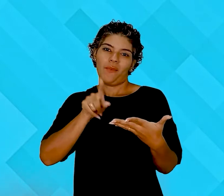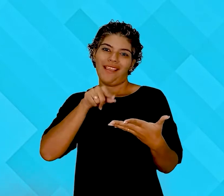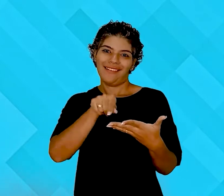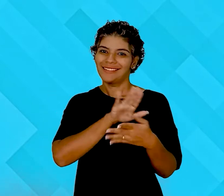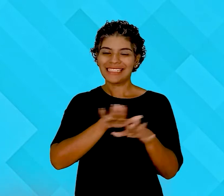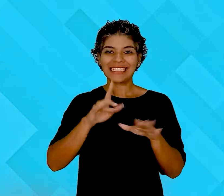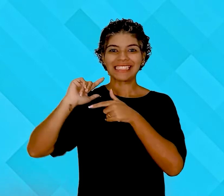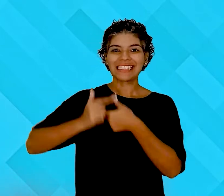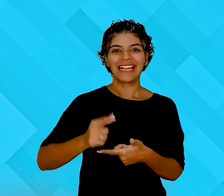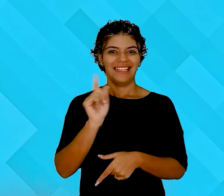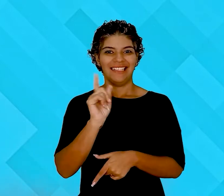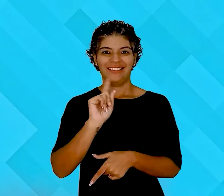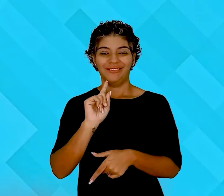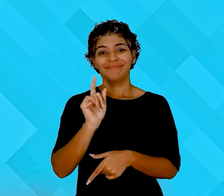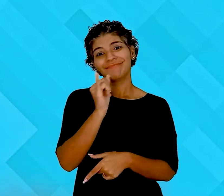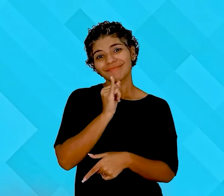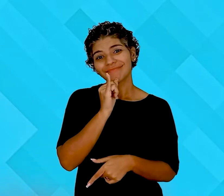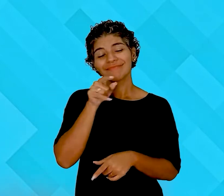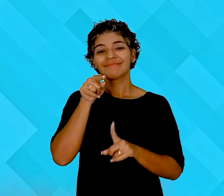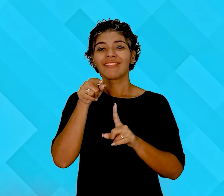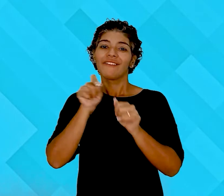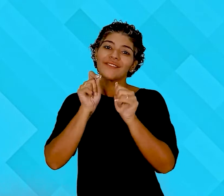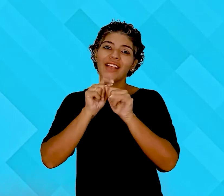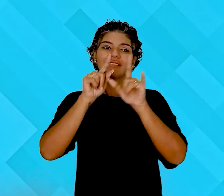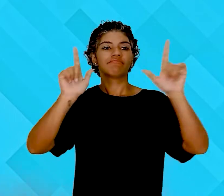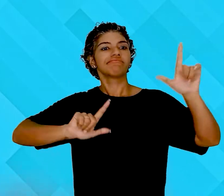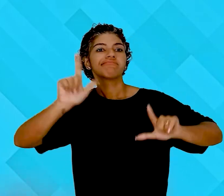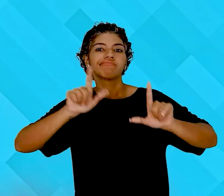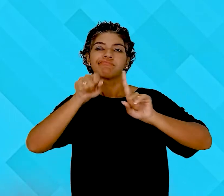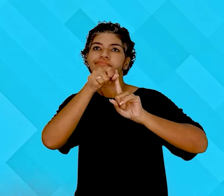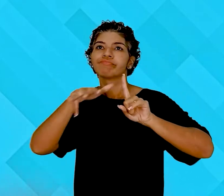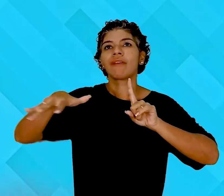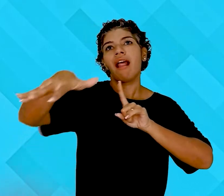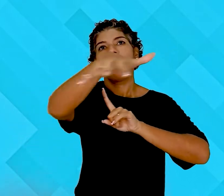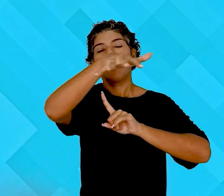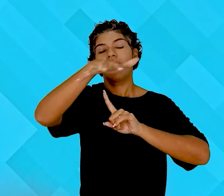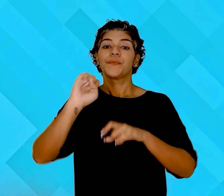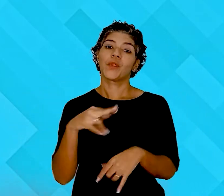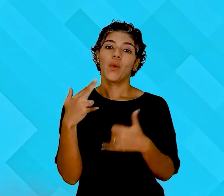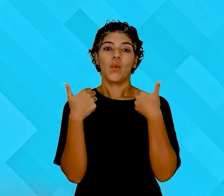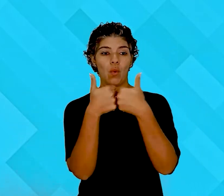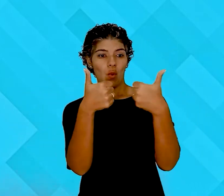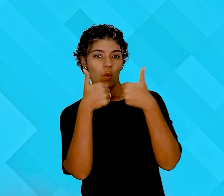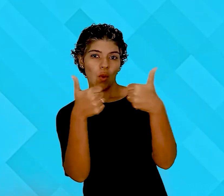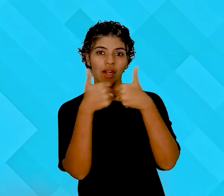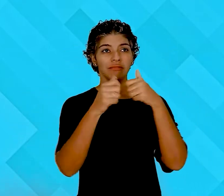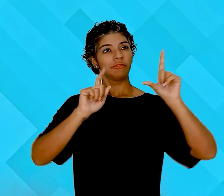se eu boto uma publicidade num ônibus, eu sei qual é a rota que ele vai passar, quais são os bairros. No digital, não. O digital é o único